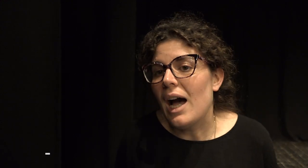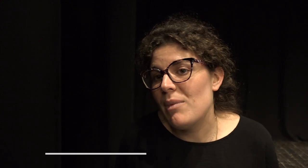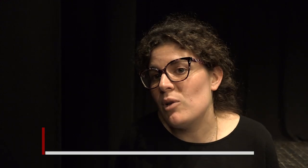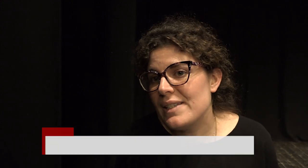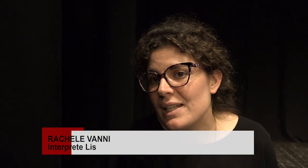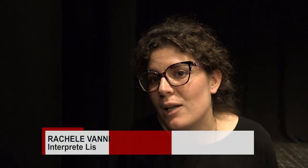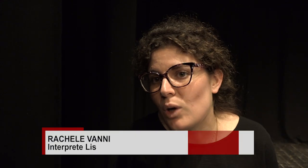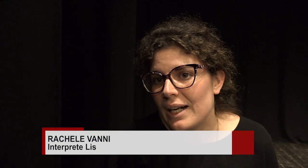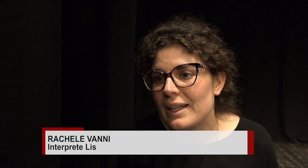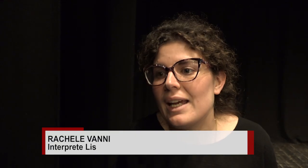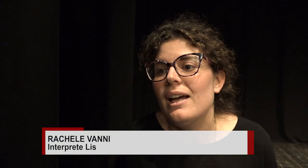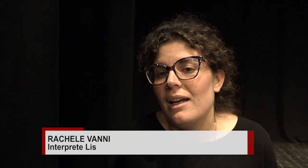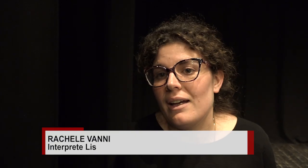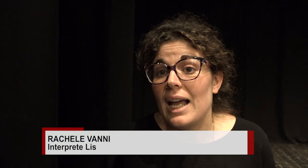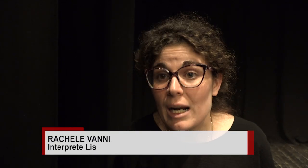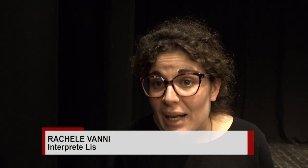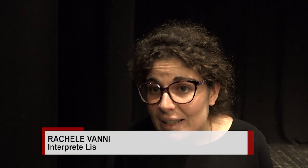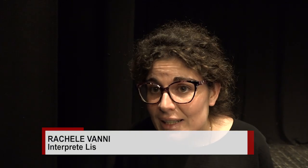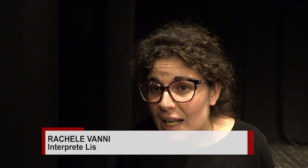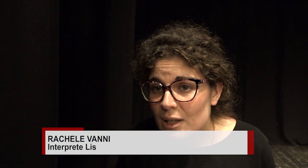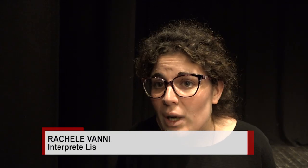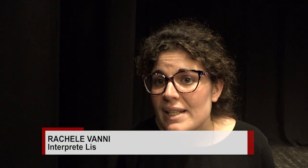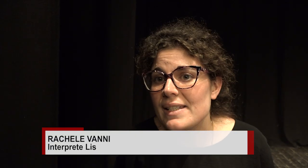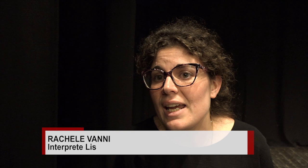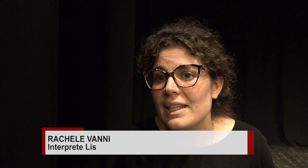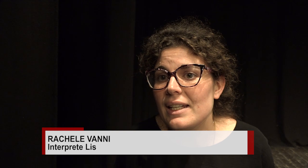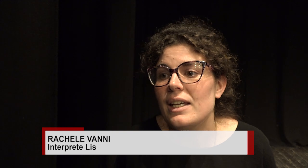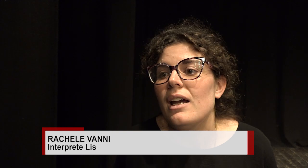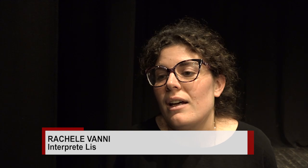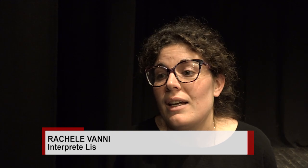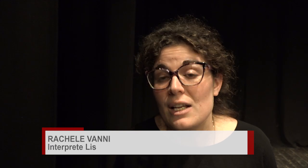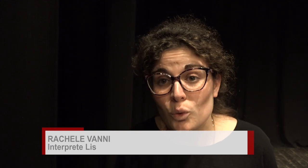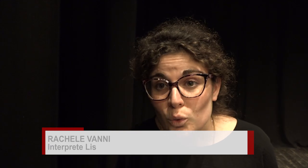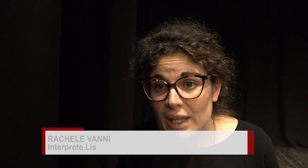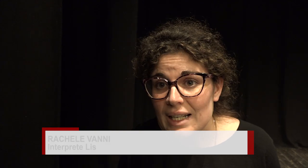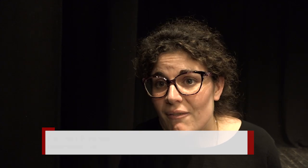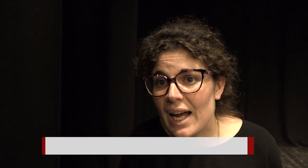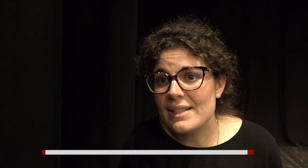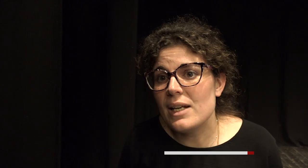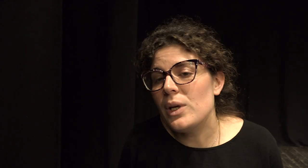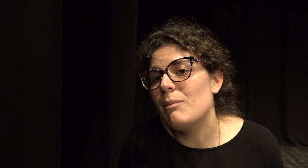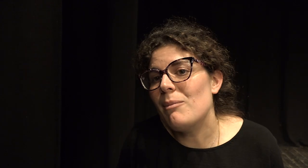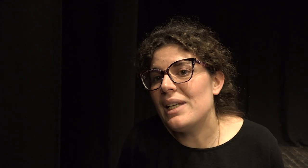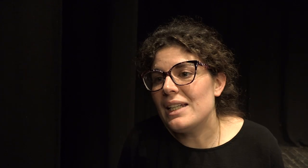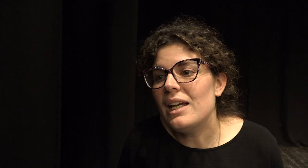abbiamo insegnato anche la grammatica della lingua dei segni, la struttura della frase e quindi i bambini